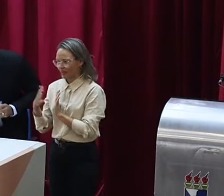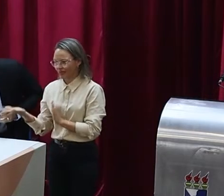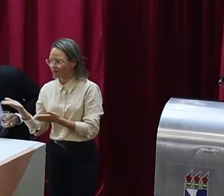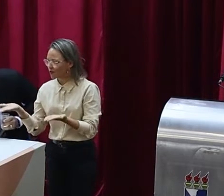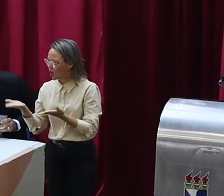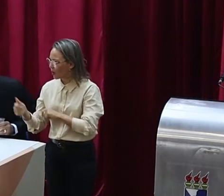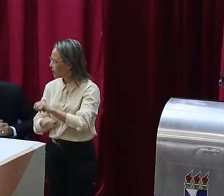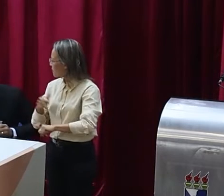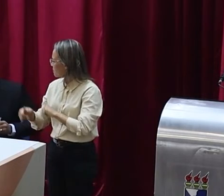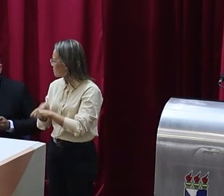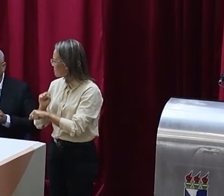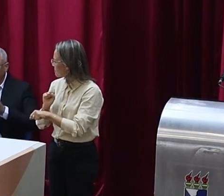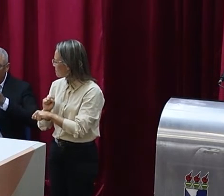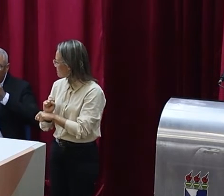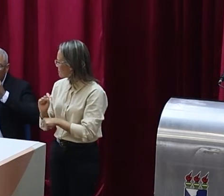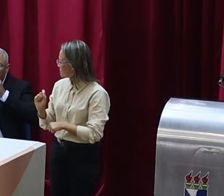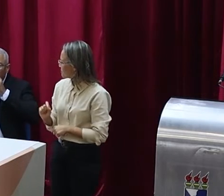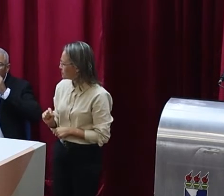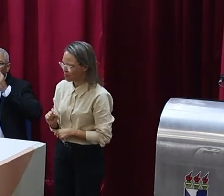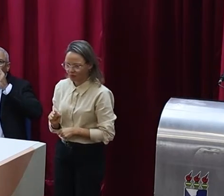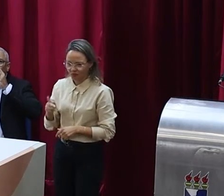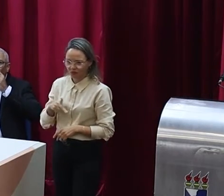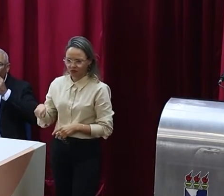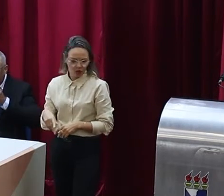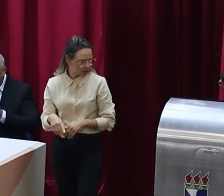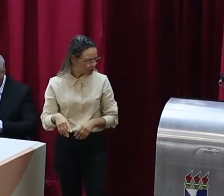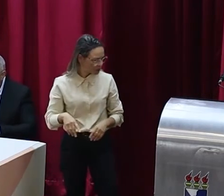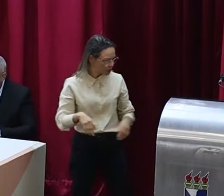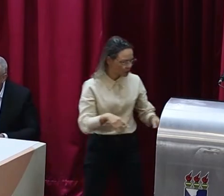à comunicação do professor Miguel Ángel Berón. Por favor, professor.